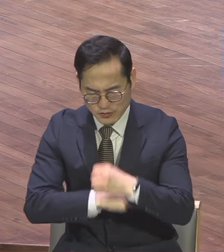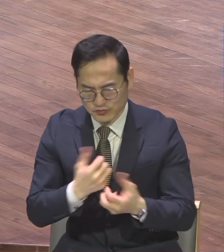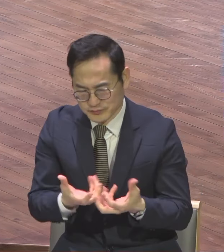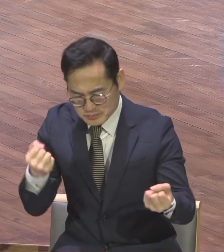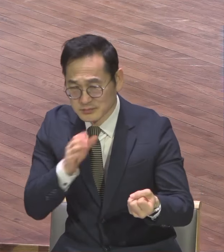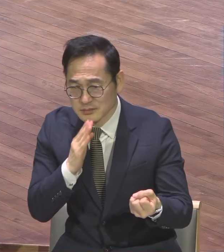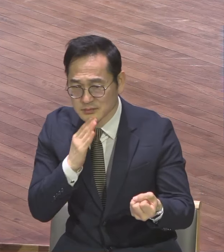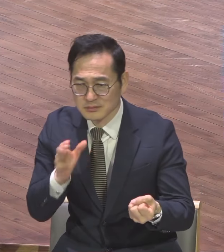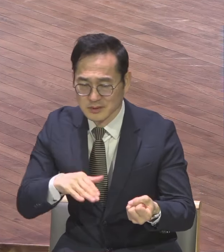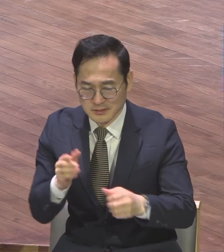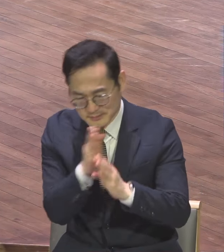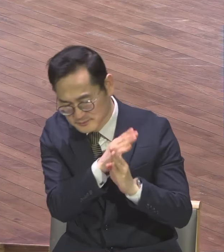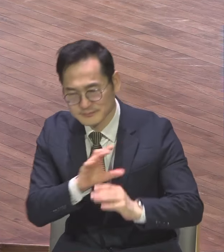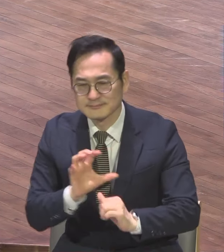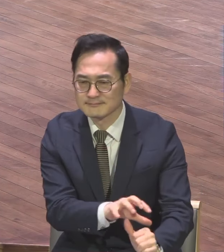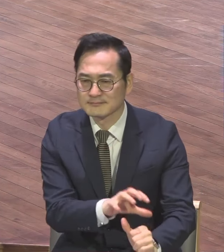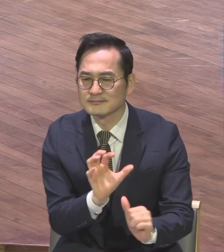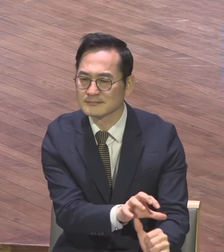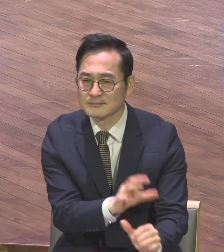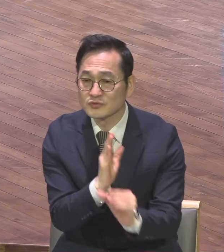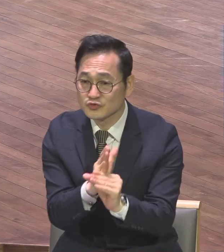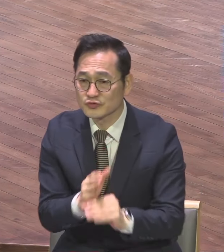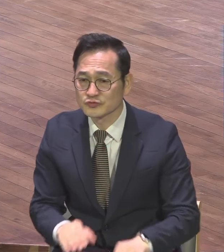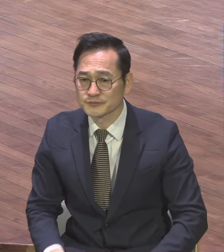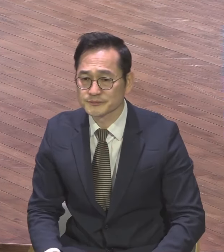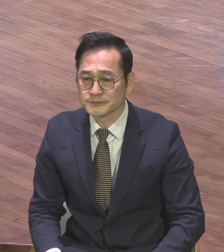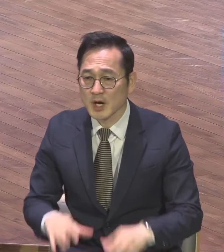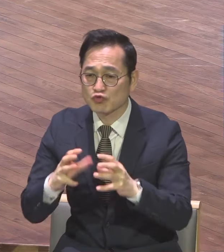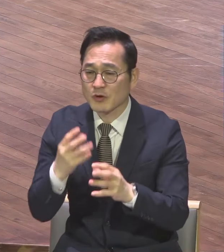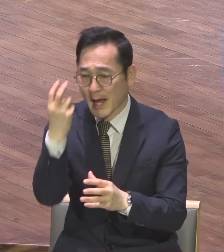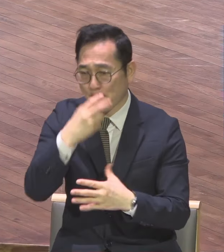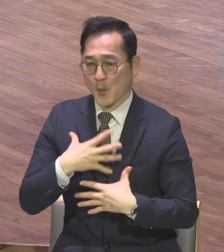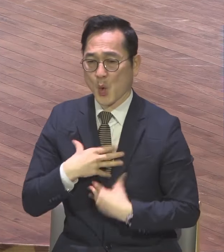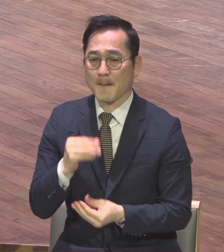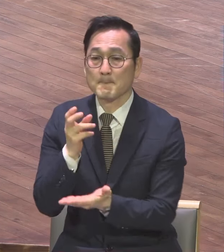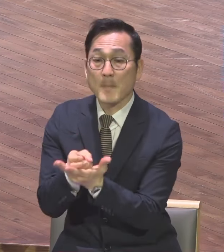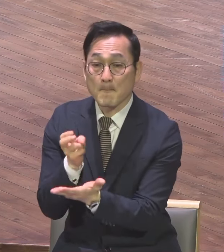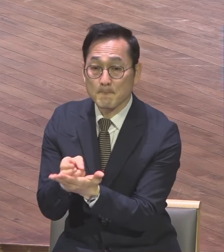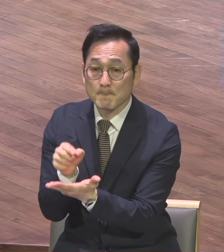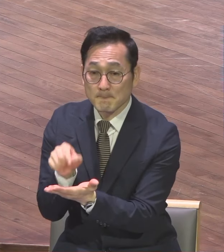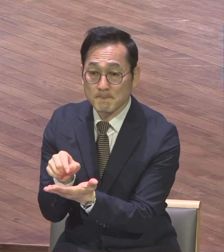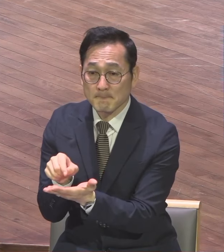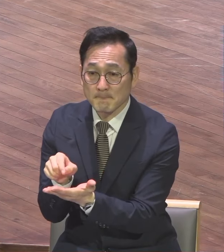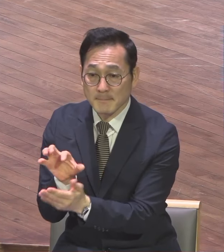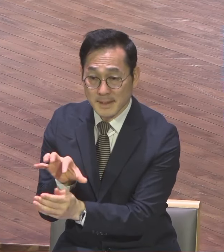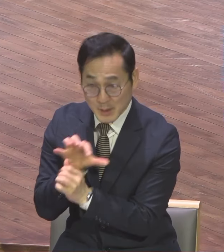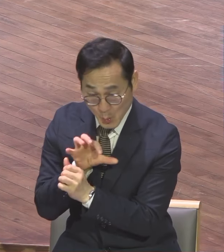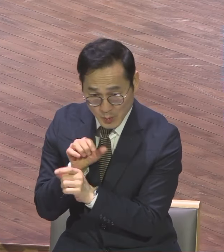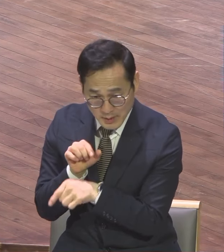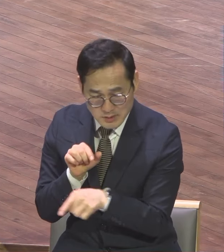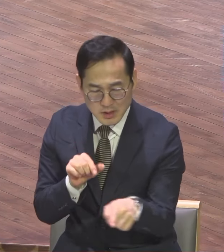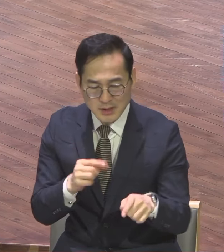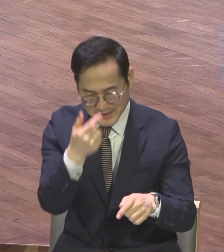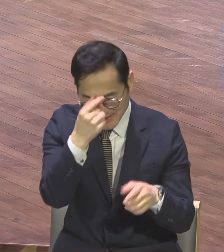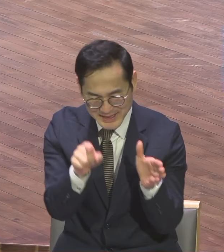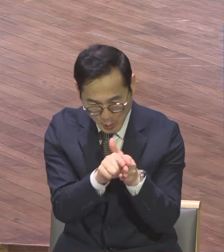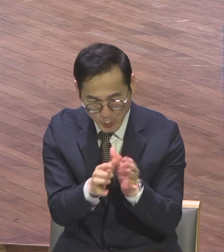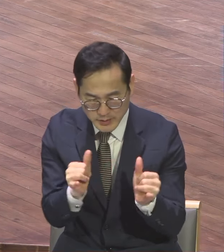지금 더 심각한 것이 뭐냐? 국가보안법, 이 보안법으로 기독교를